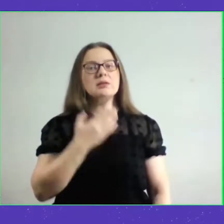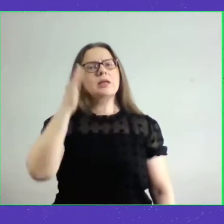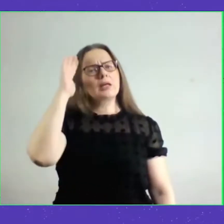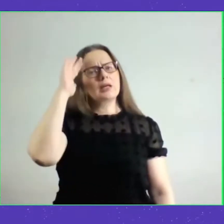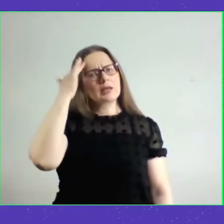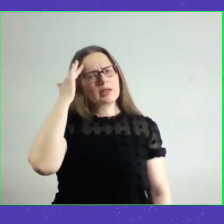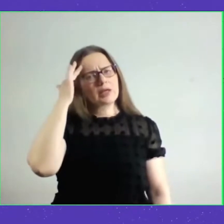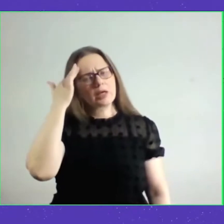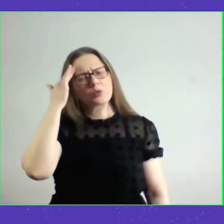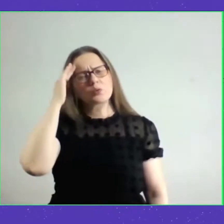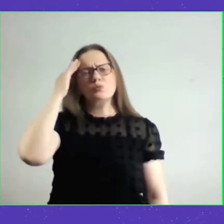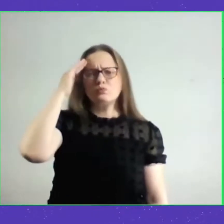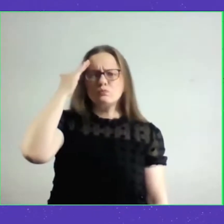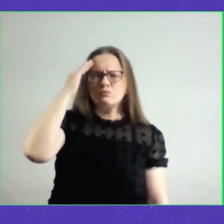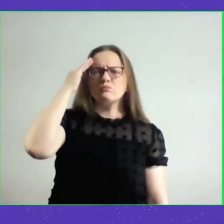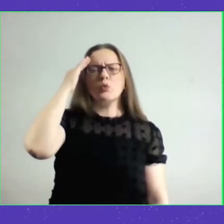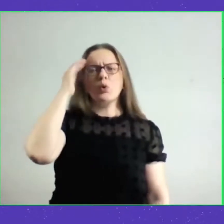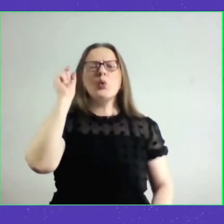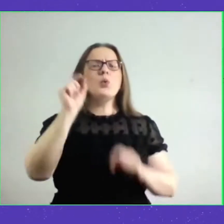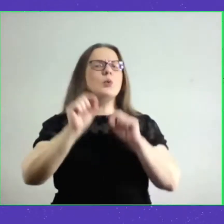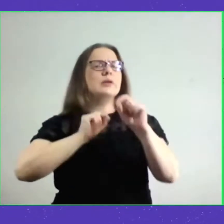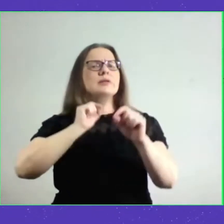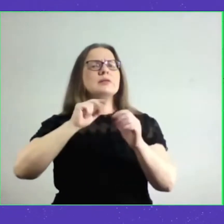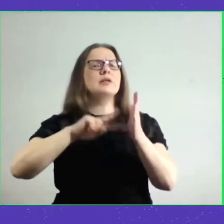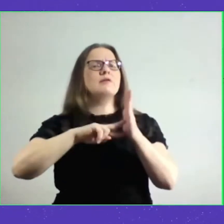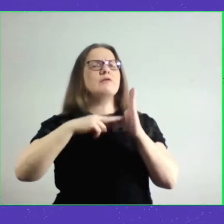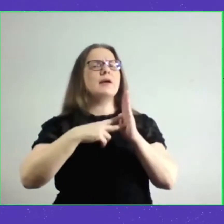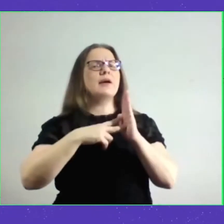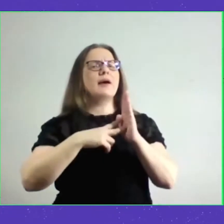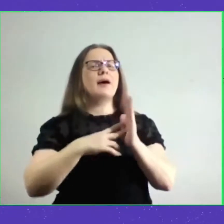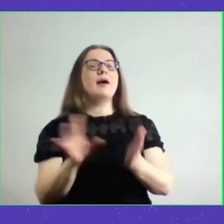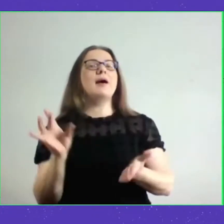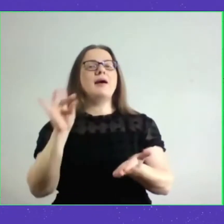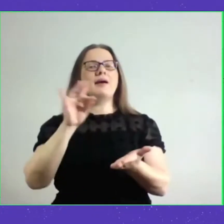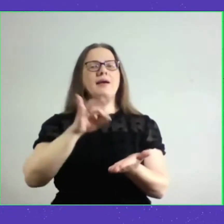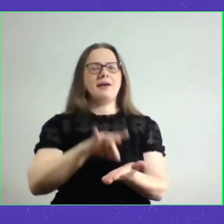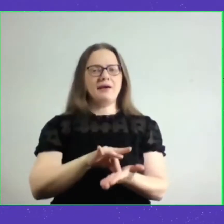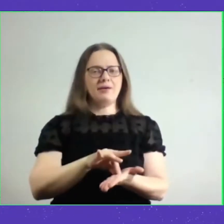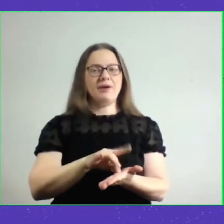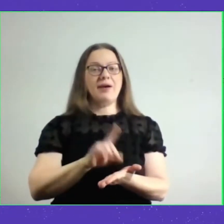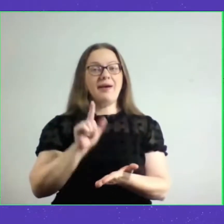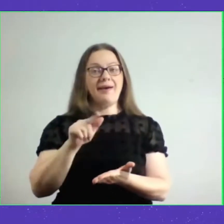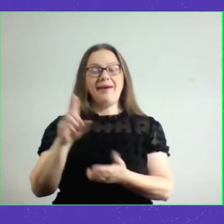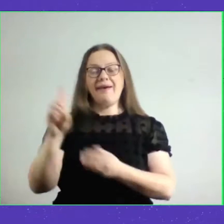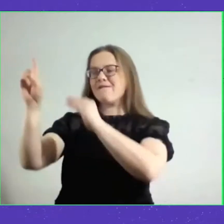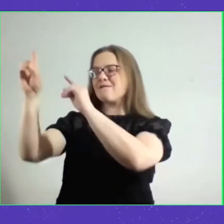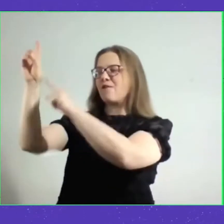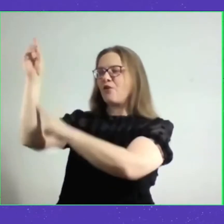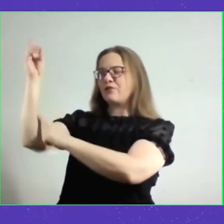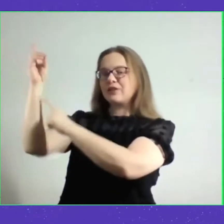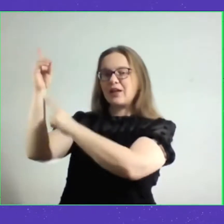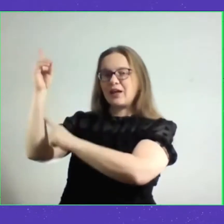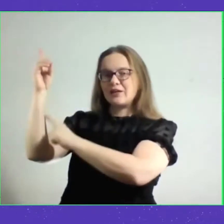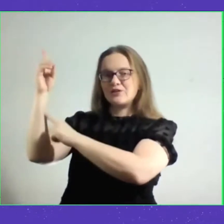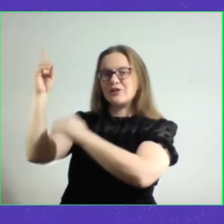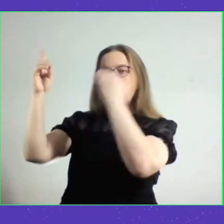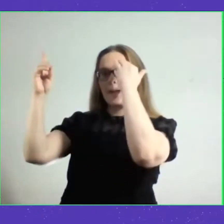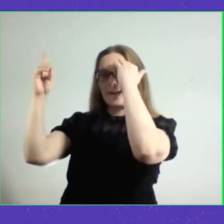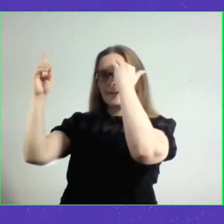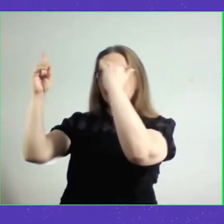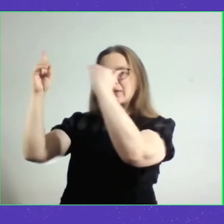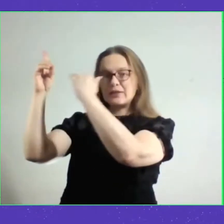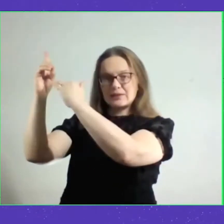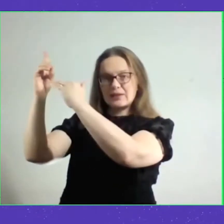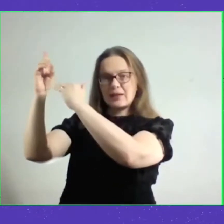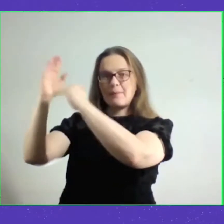real. Real é fazer a vontade de Deus. Esse é o nosso desejo para